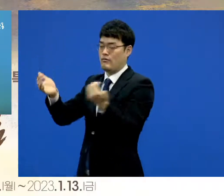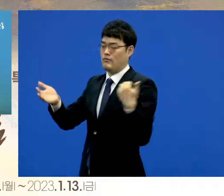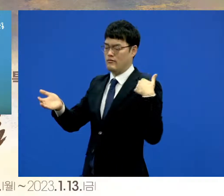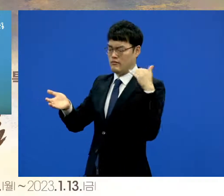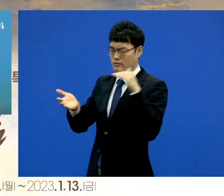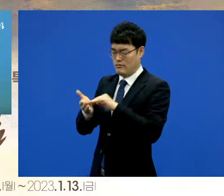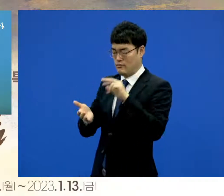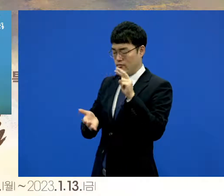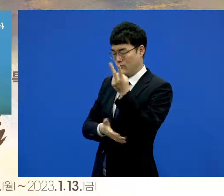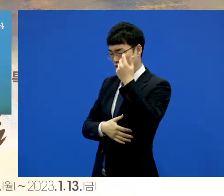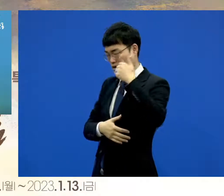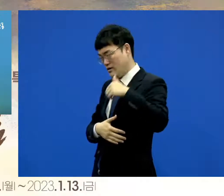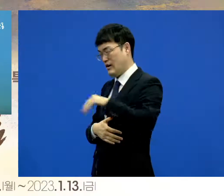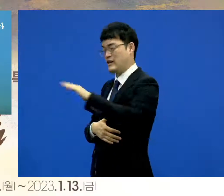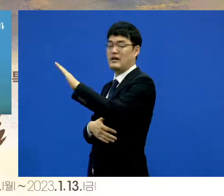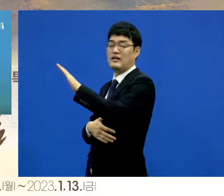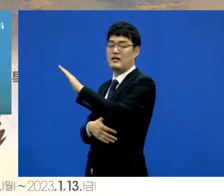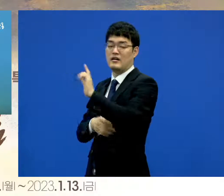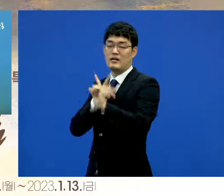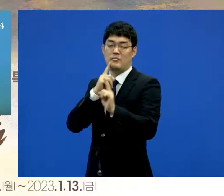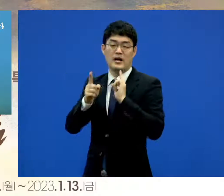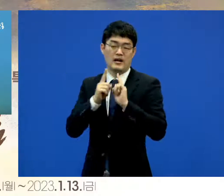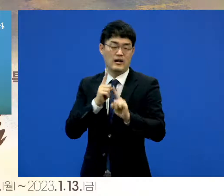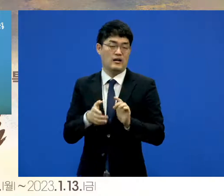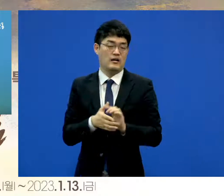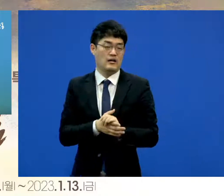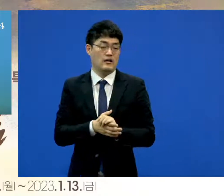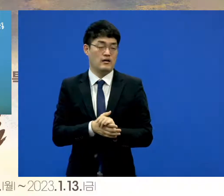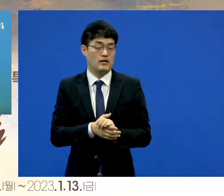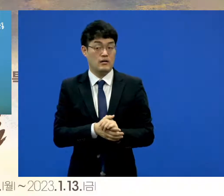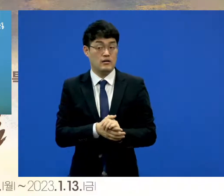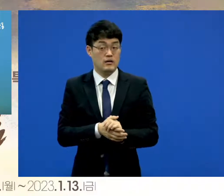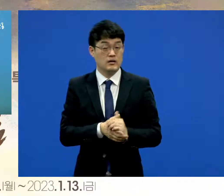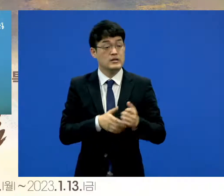이 슈브는 종교를 가진다는 의미가 절대 아니에요.